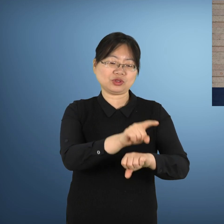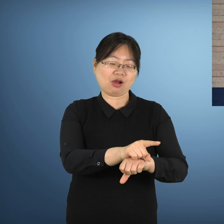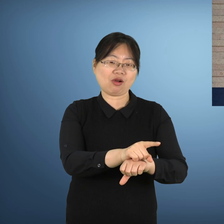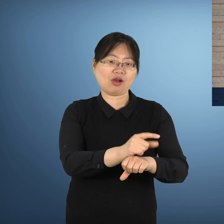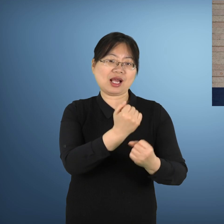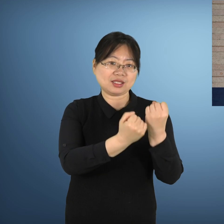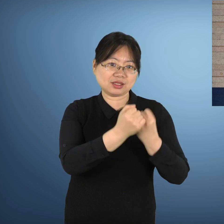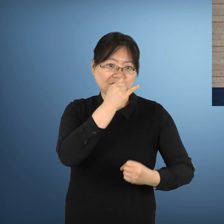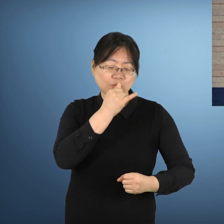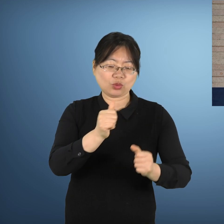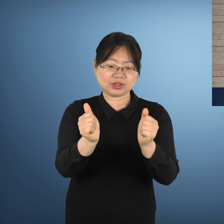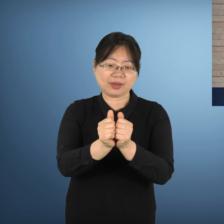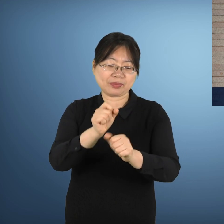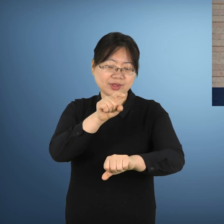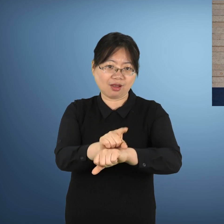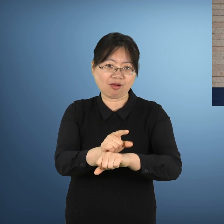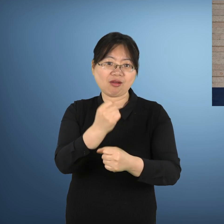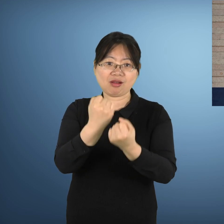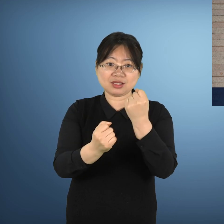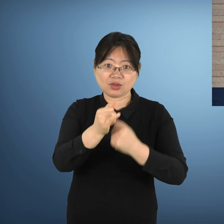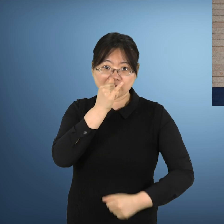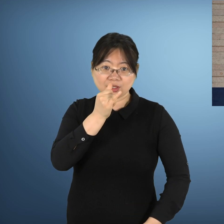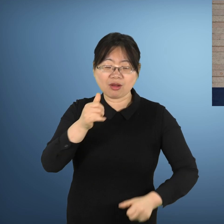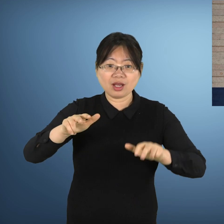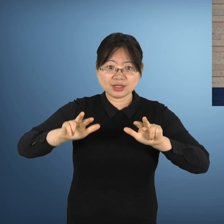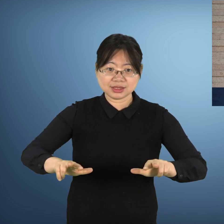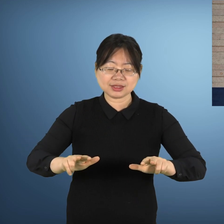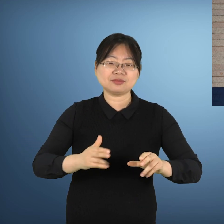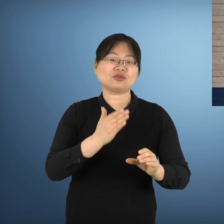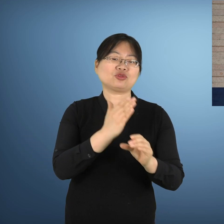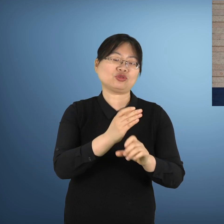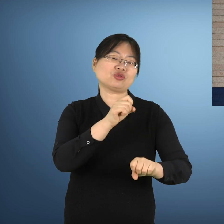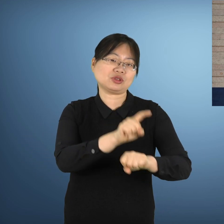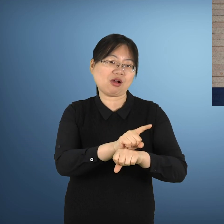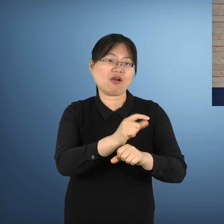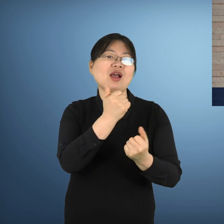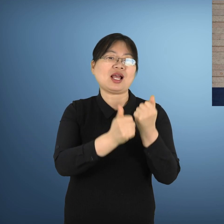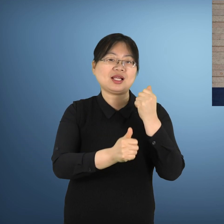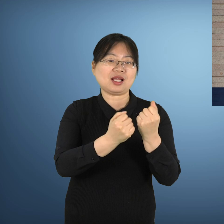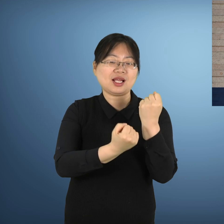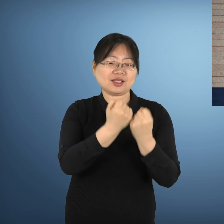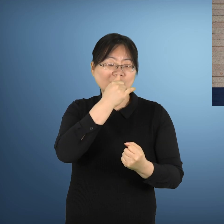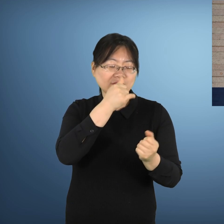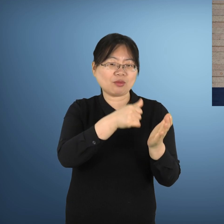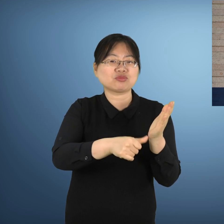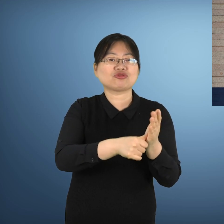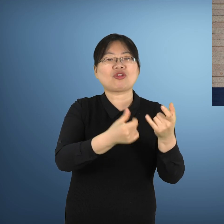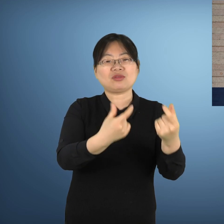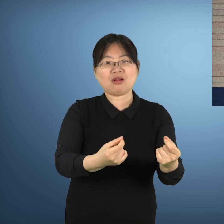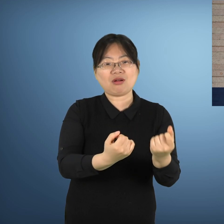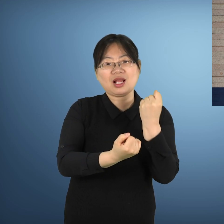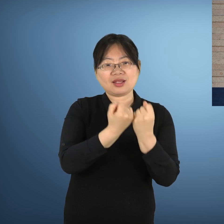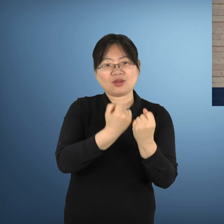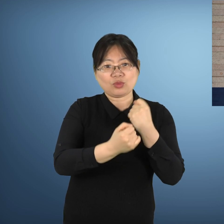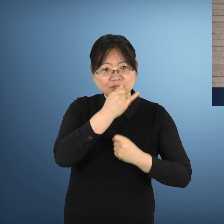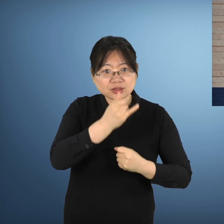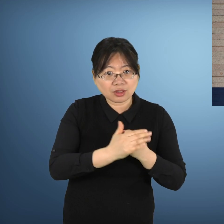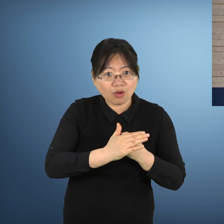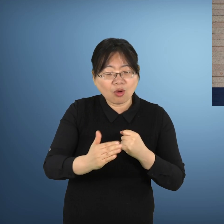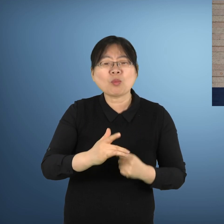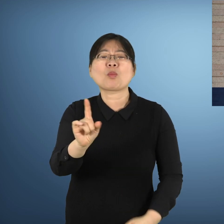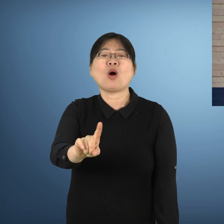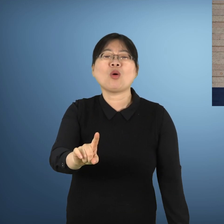남성으로도 번역을 할 수가 있어요. 그러면 여기에서는 중성으로 번역을 했다는 뜻이죠. 그러니까